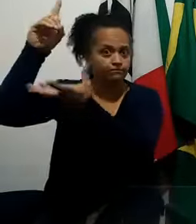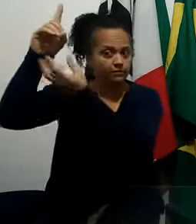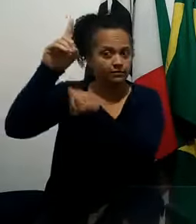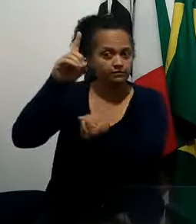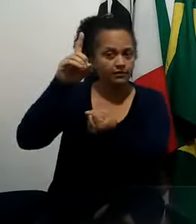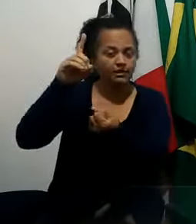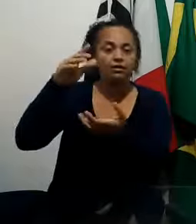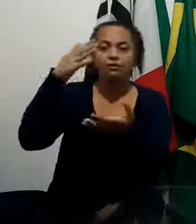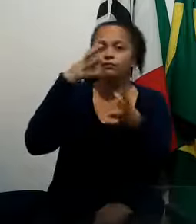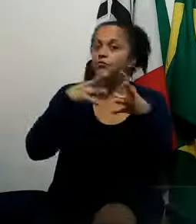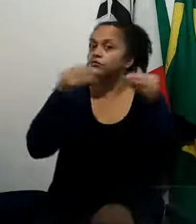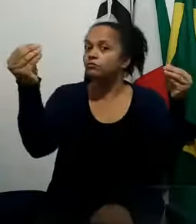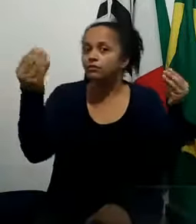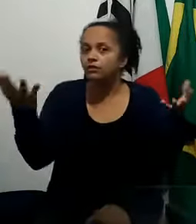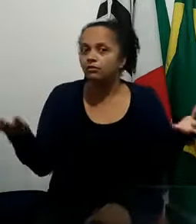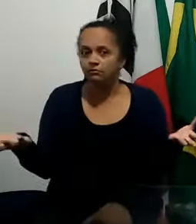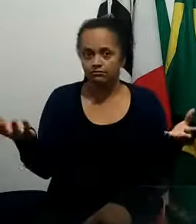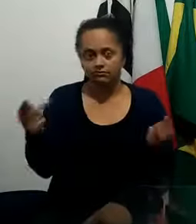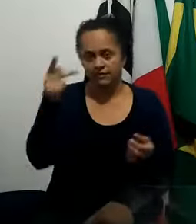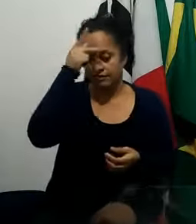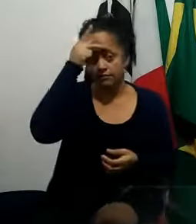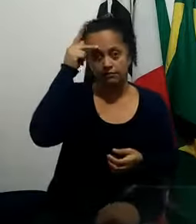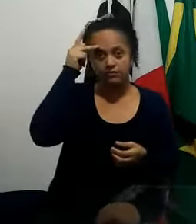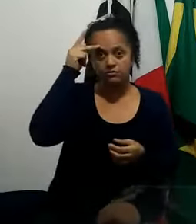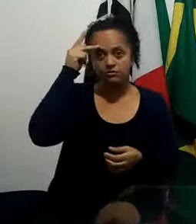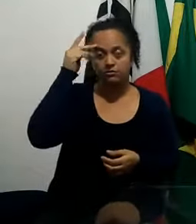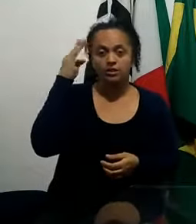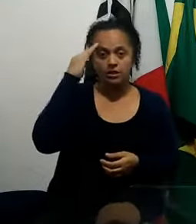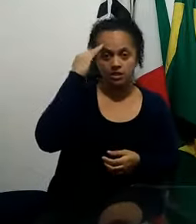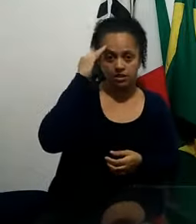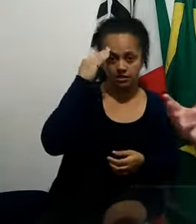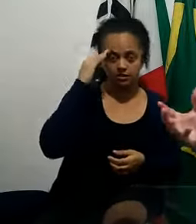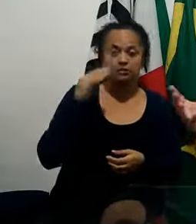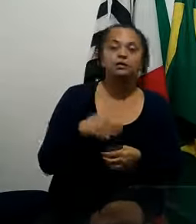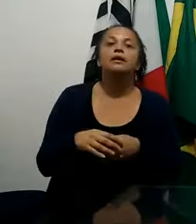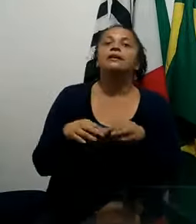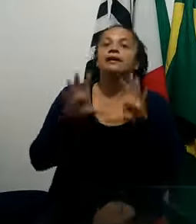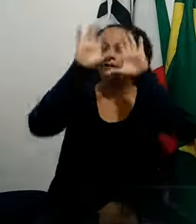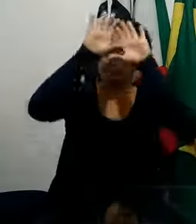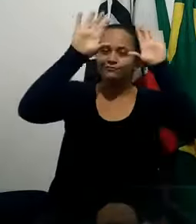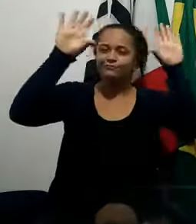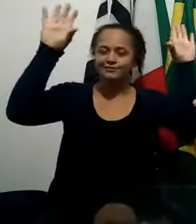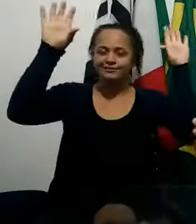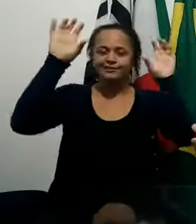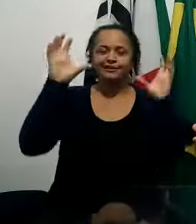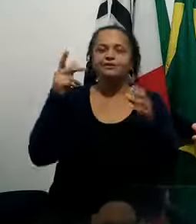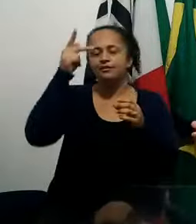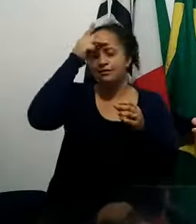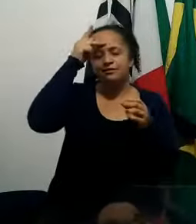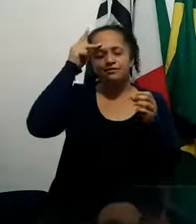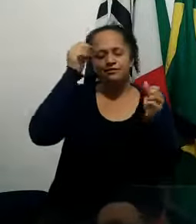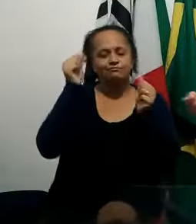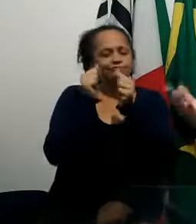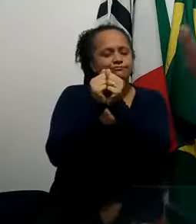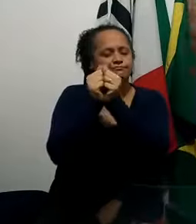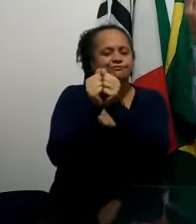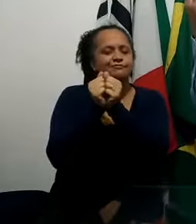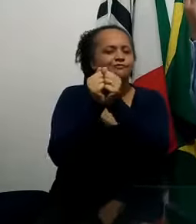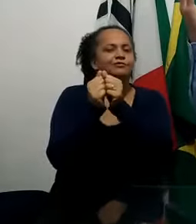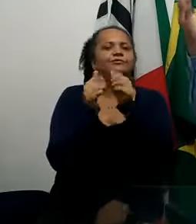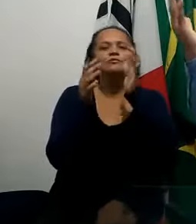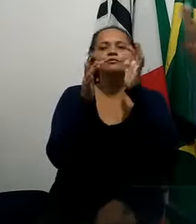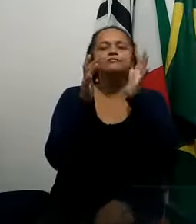arrebatados por Cristo, né? Para uma grande cerimônia de casamento entre o noivo e a noiva, celebrado